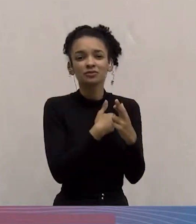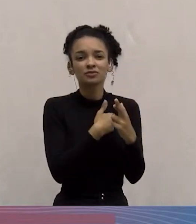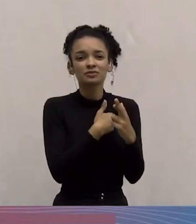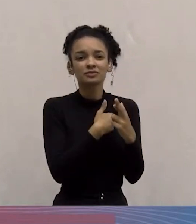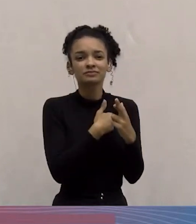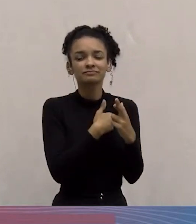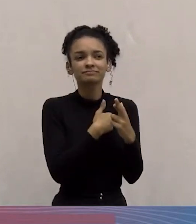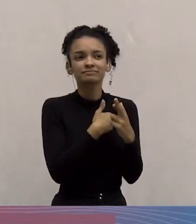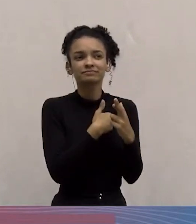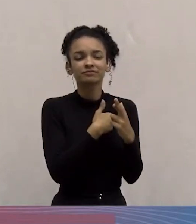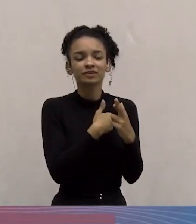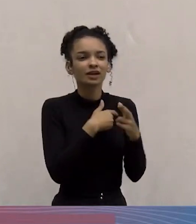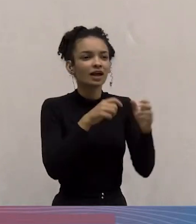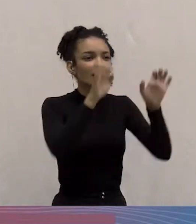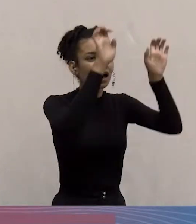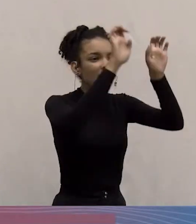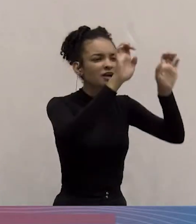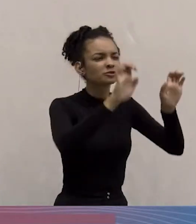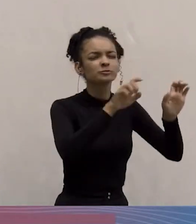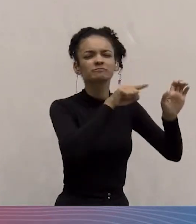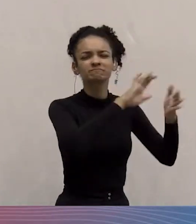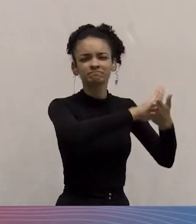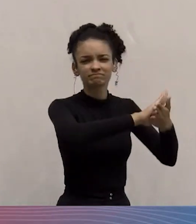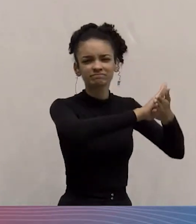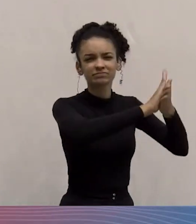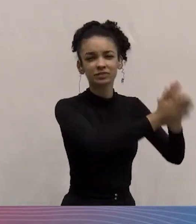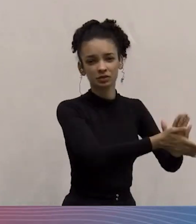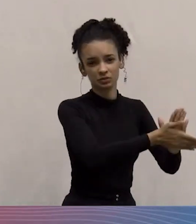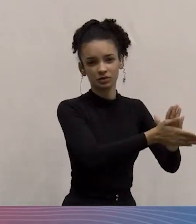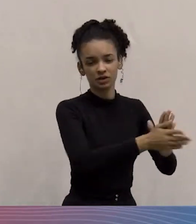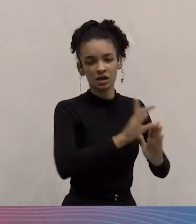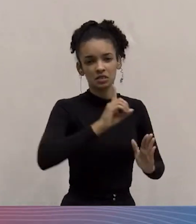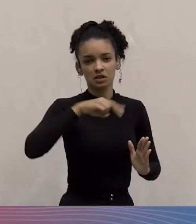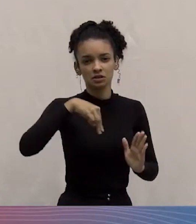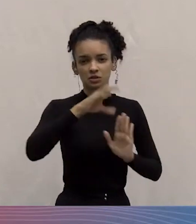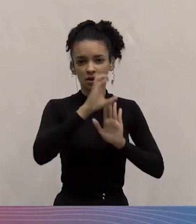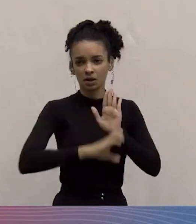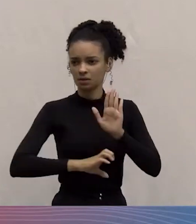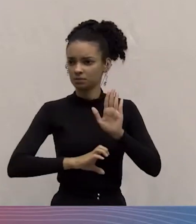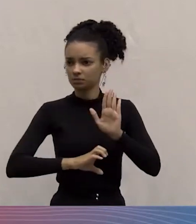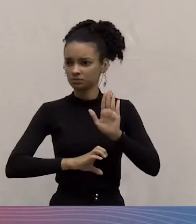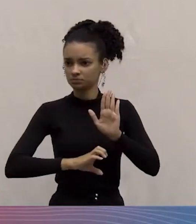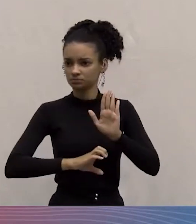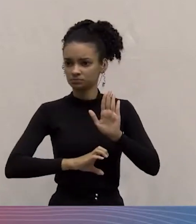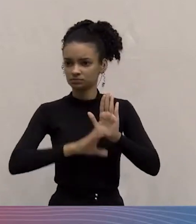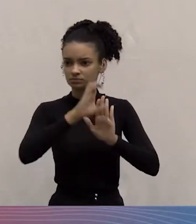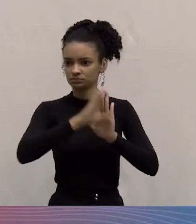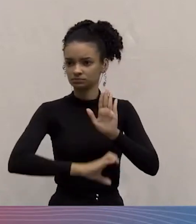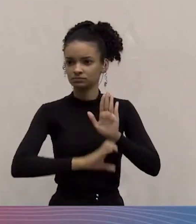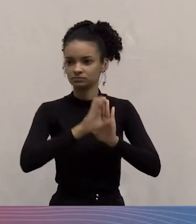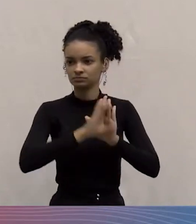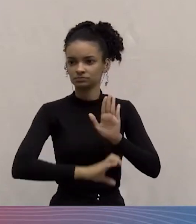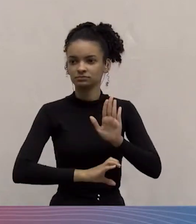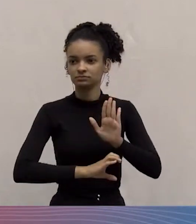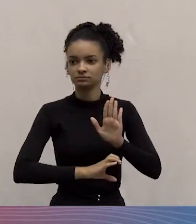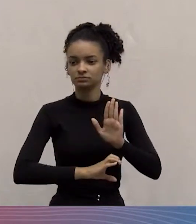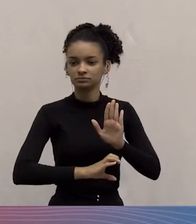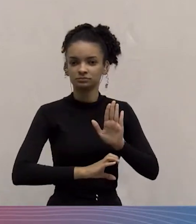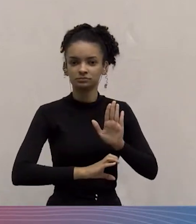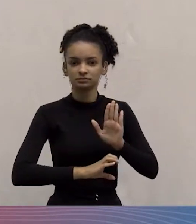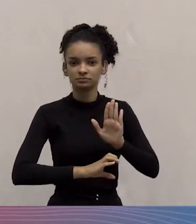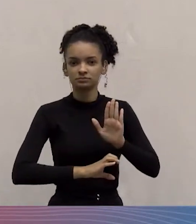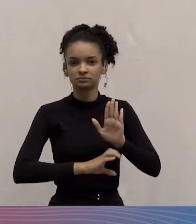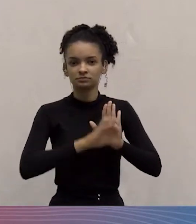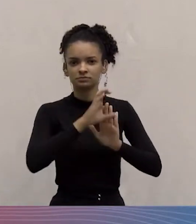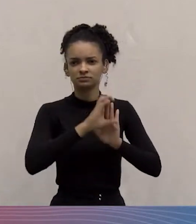grande estátua, diz Daniel capítulo 2, versículos 31 e 35 a 35. Irmão, nós